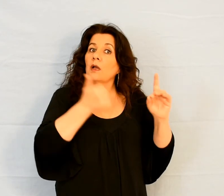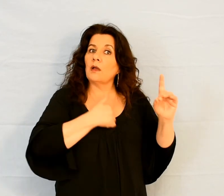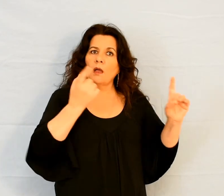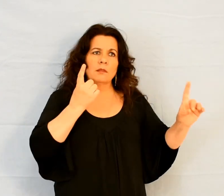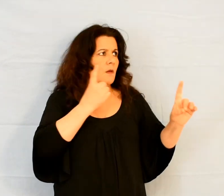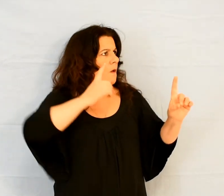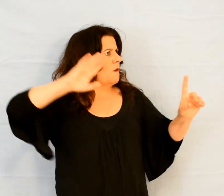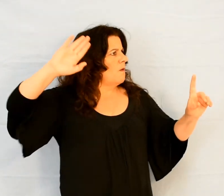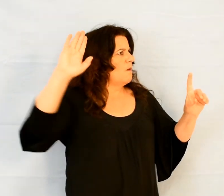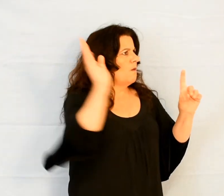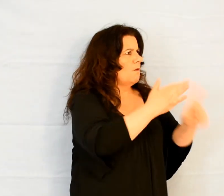au grand prêtre ?»